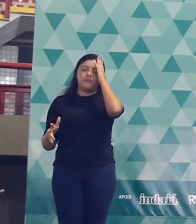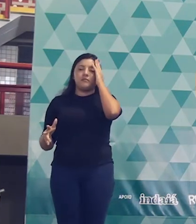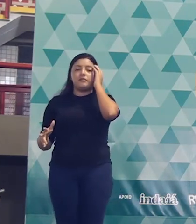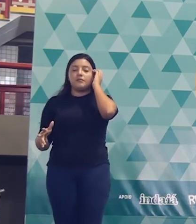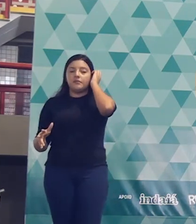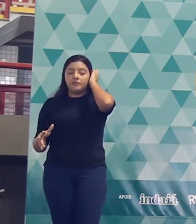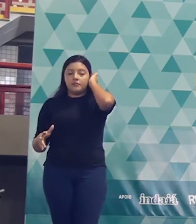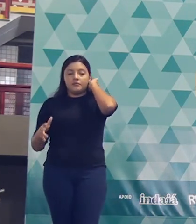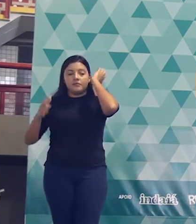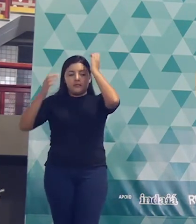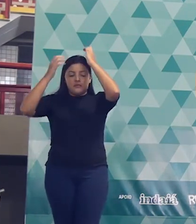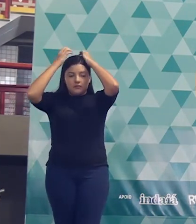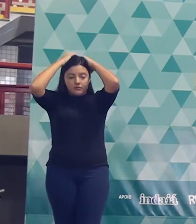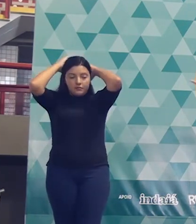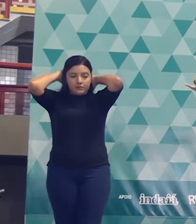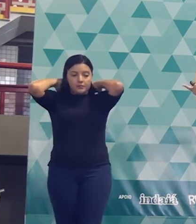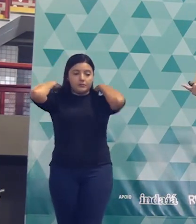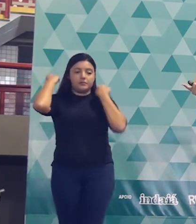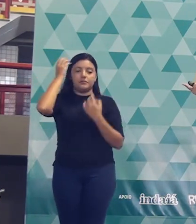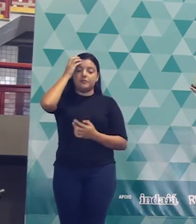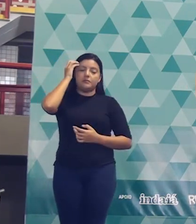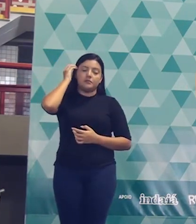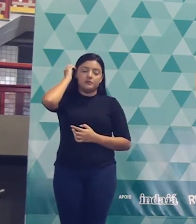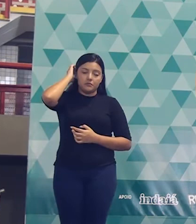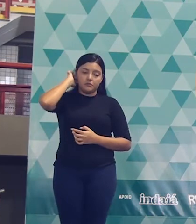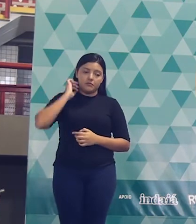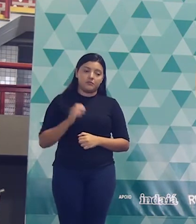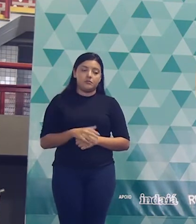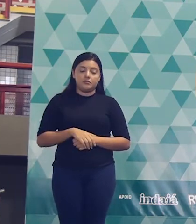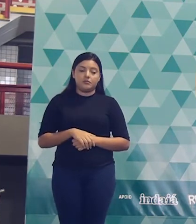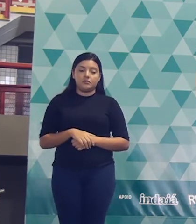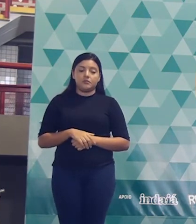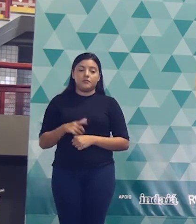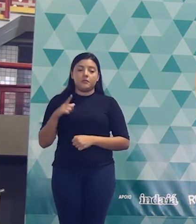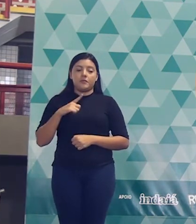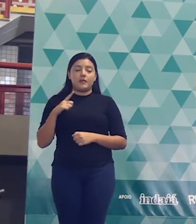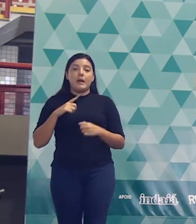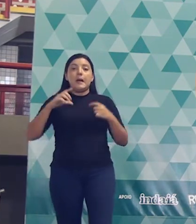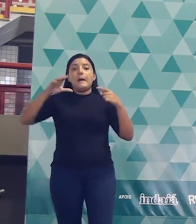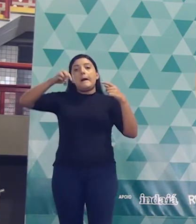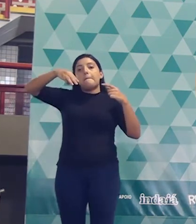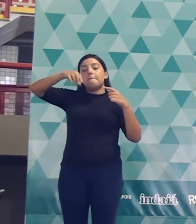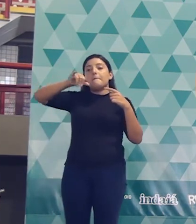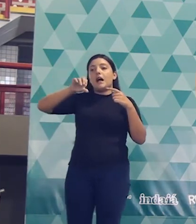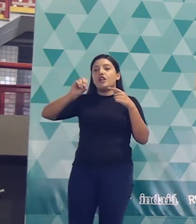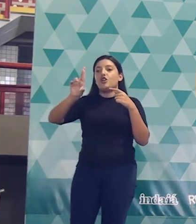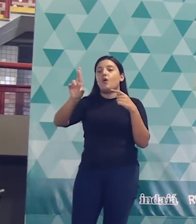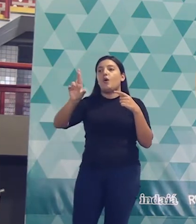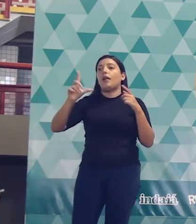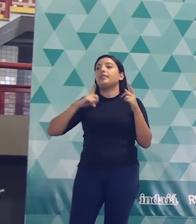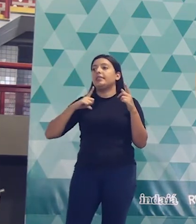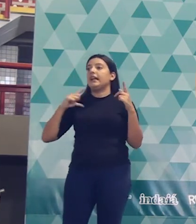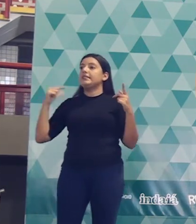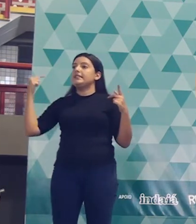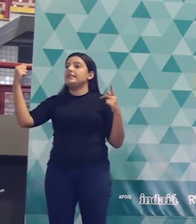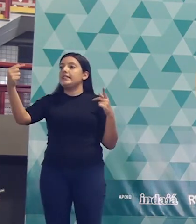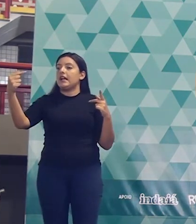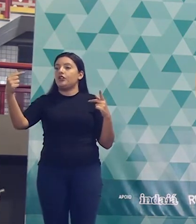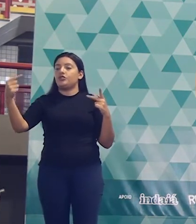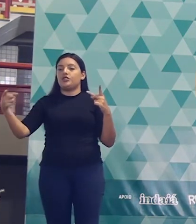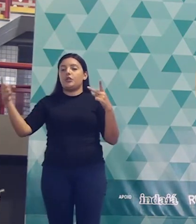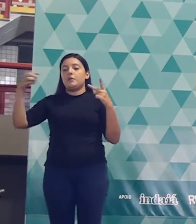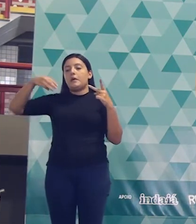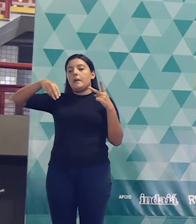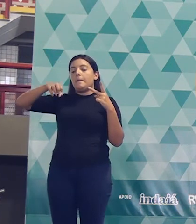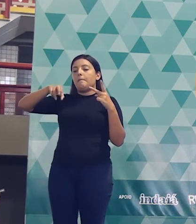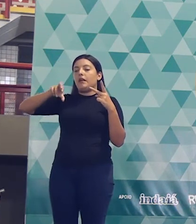Redondilha maior, versos com 7 sílabas métricas. Redondilha menor, versos com 5 sílabas métricas. Ok? E